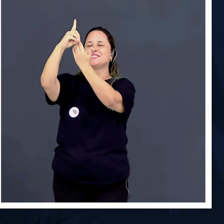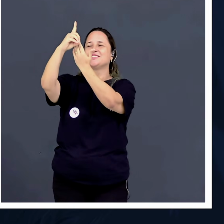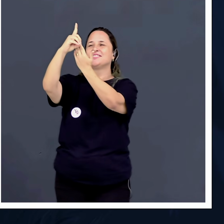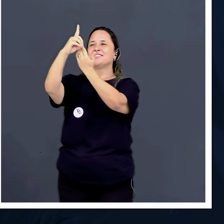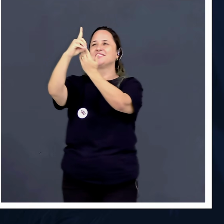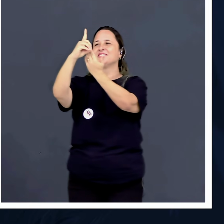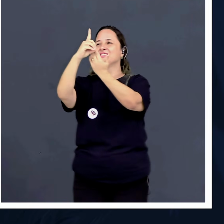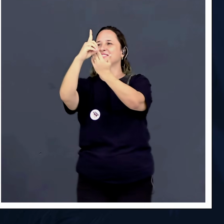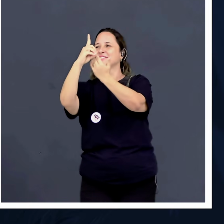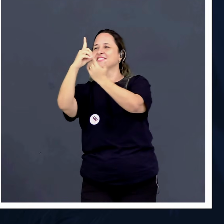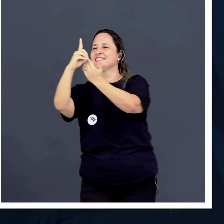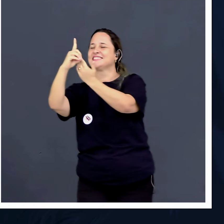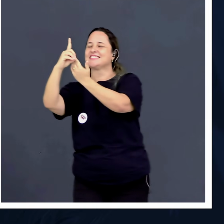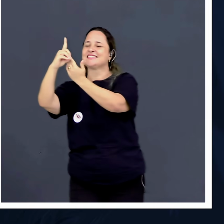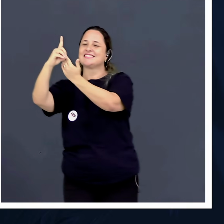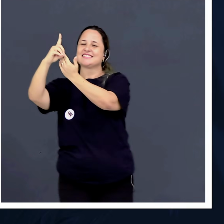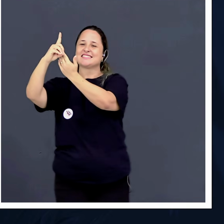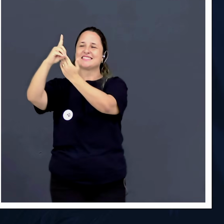confio.